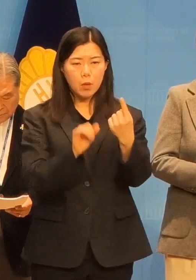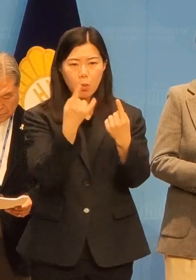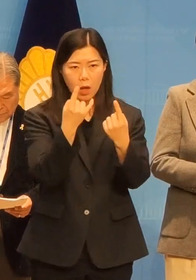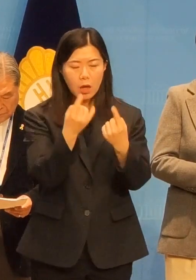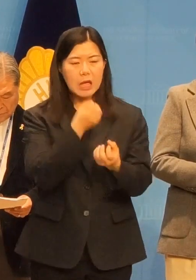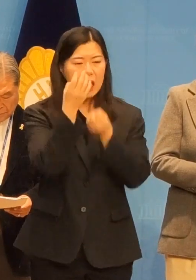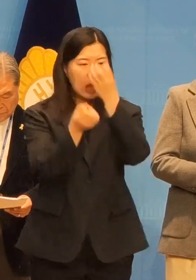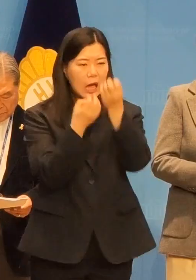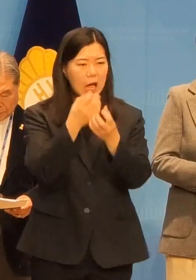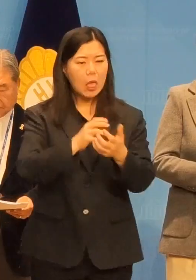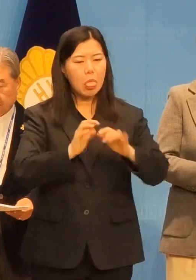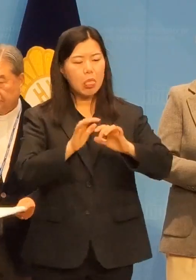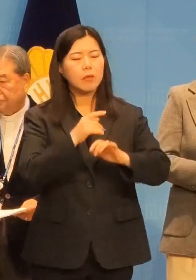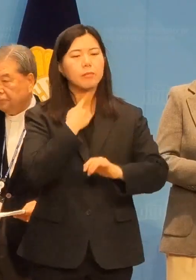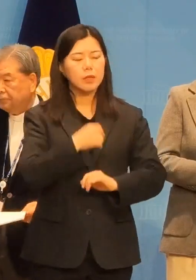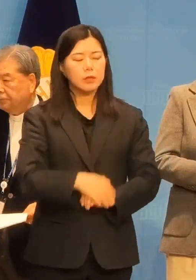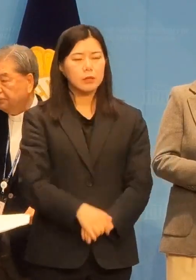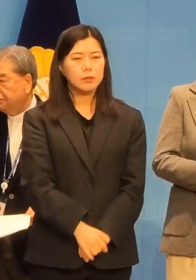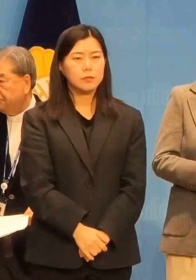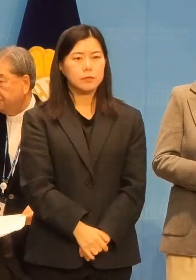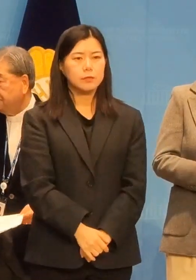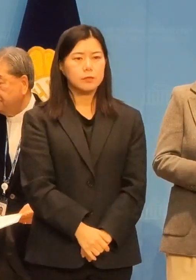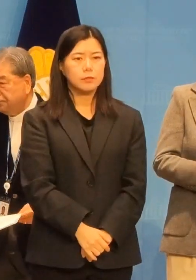세미나를 진행하였습니다.